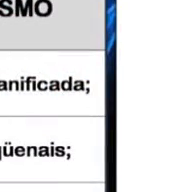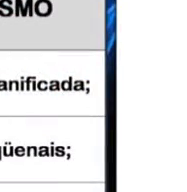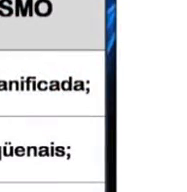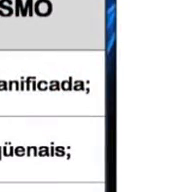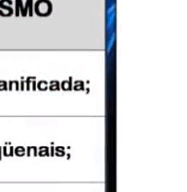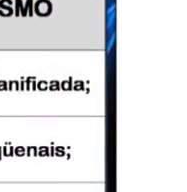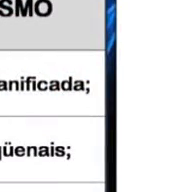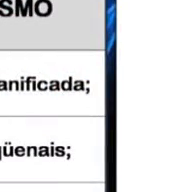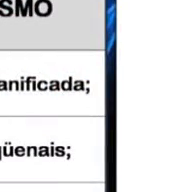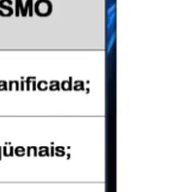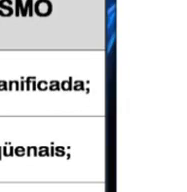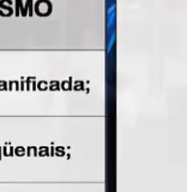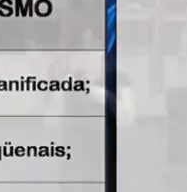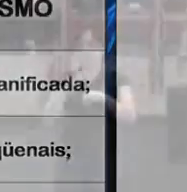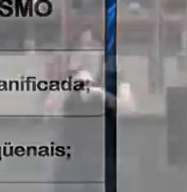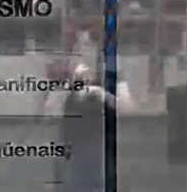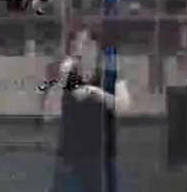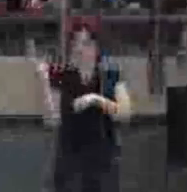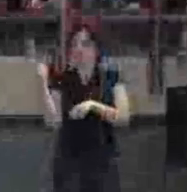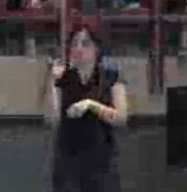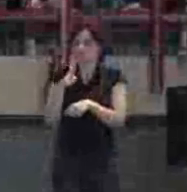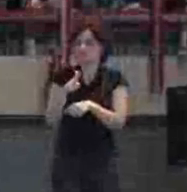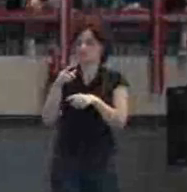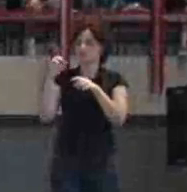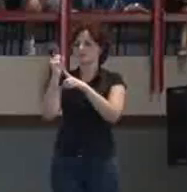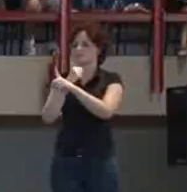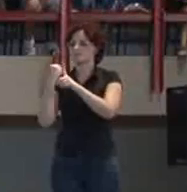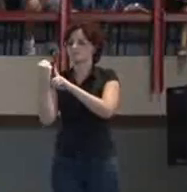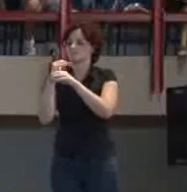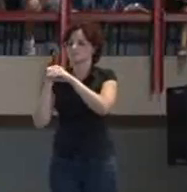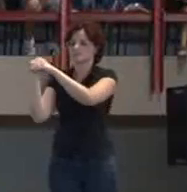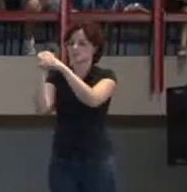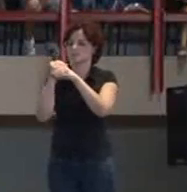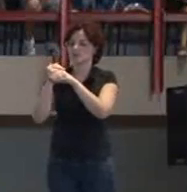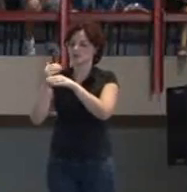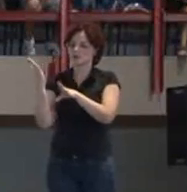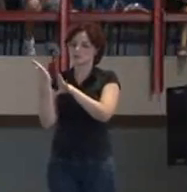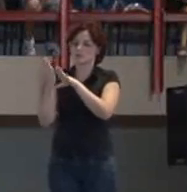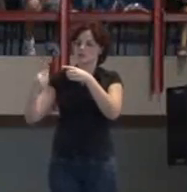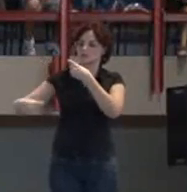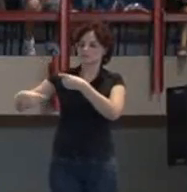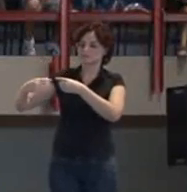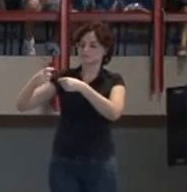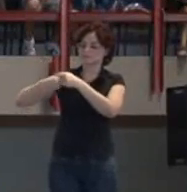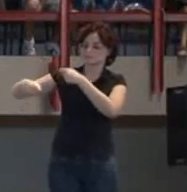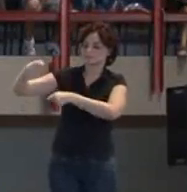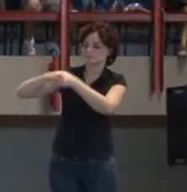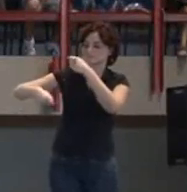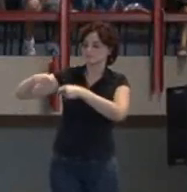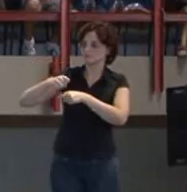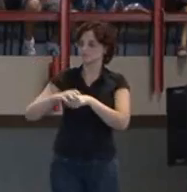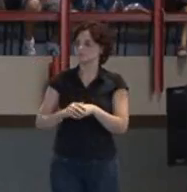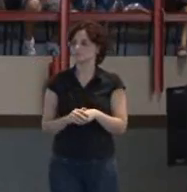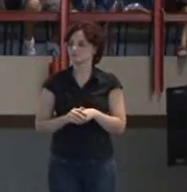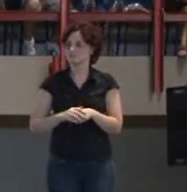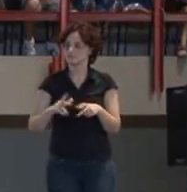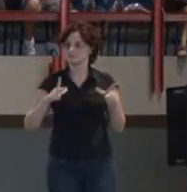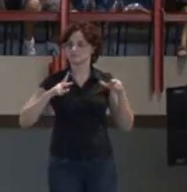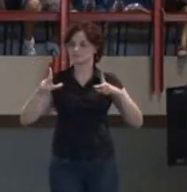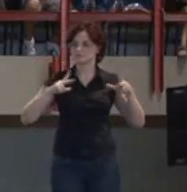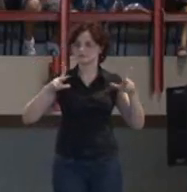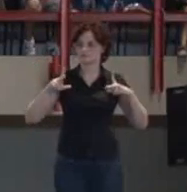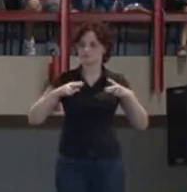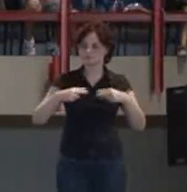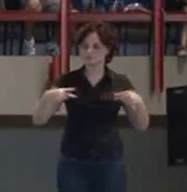propriedade privada isso é algo também muito comum na nossa sociedade O que é uma propriedade privada é você cada um de nós